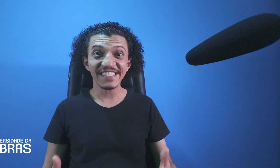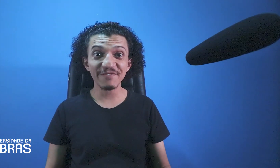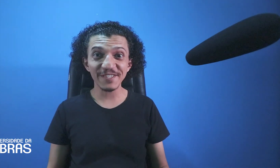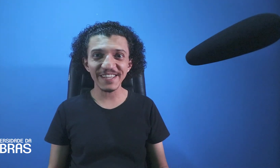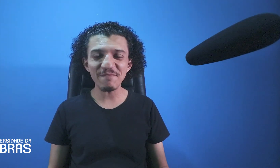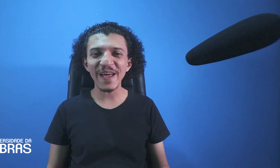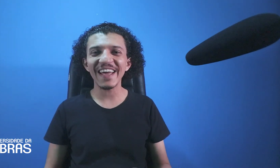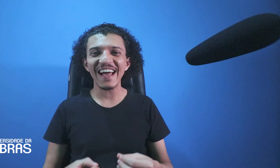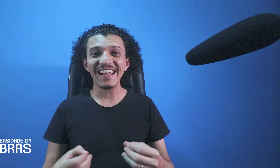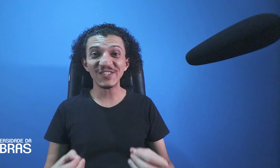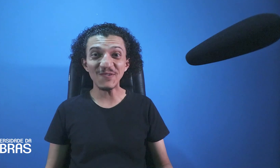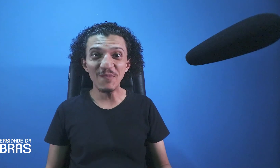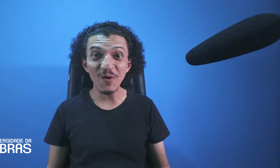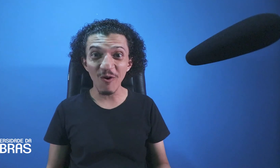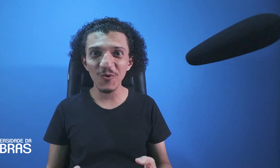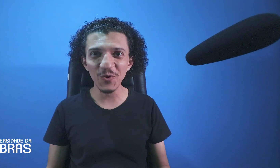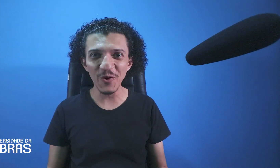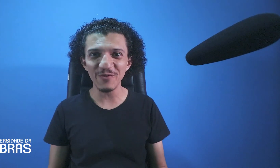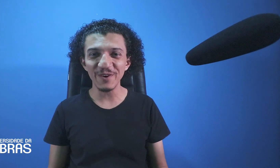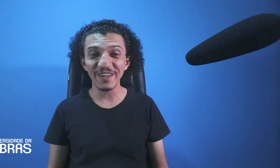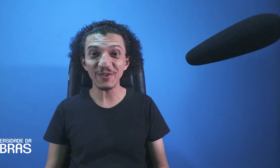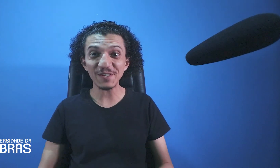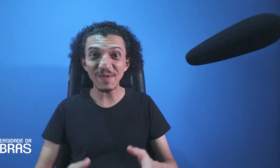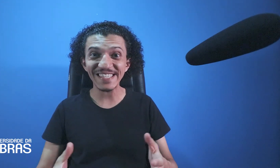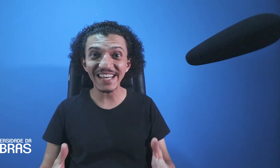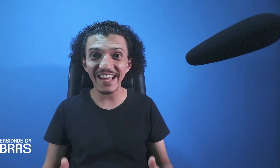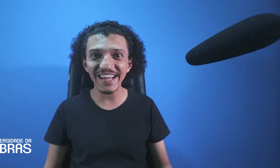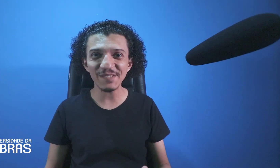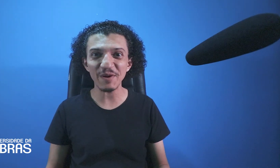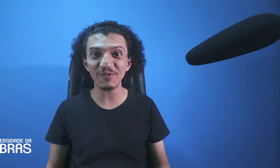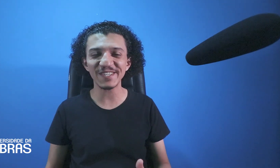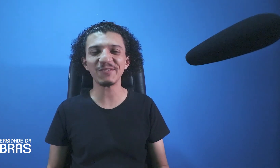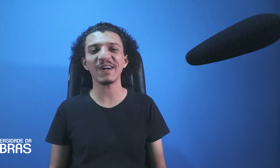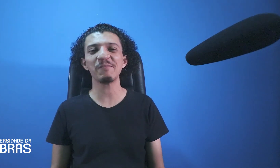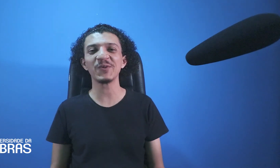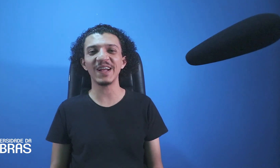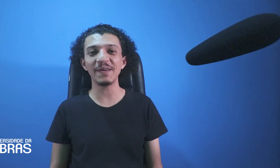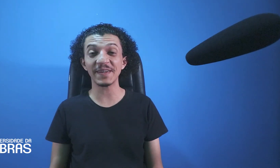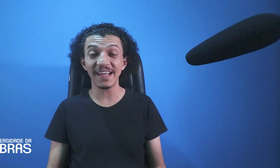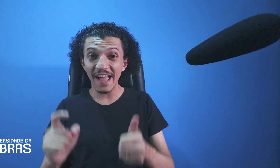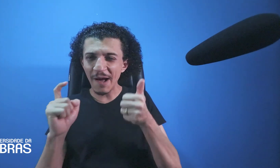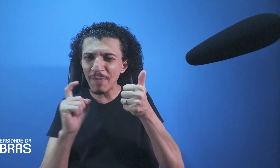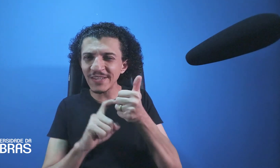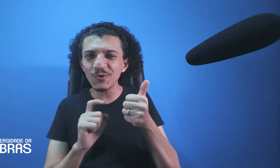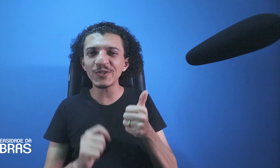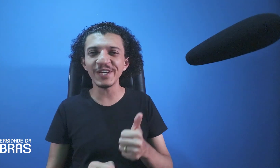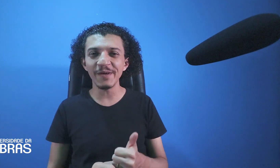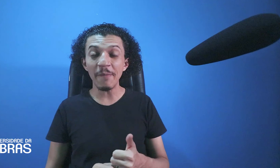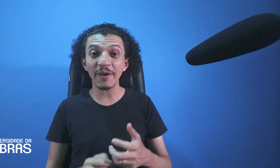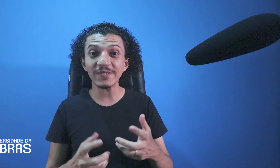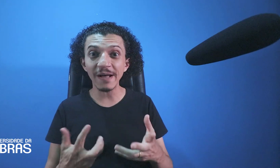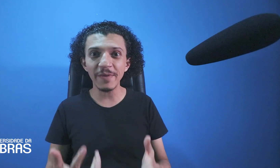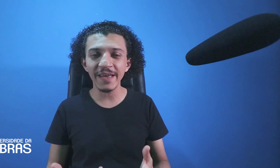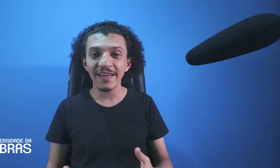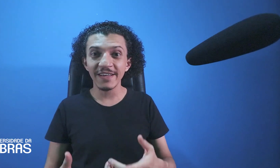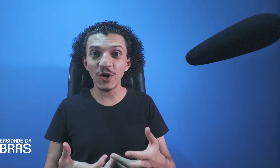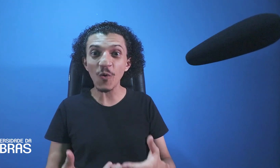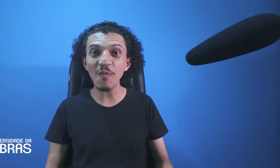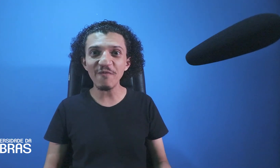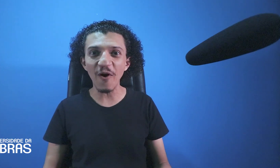você também descobriu algo novo que trouxe mais clareza para você no caminho da Libras, aperte curtir para eu saber que de alguma forma